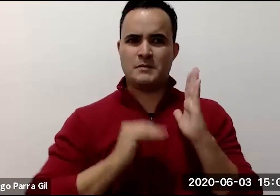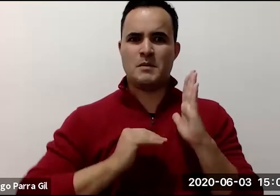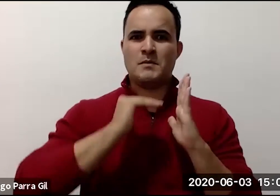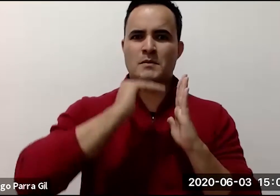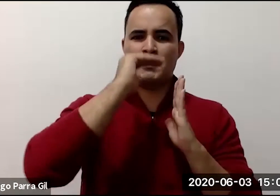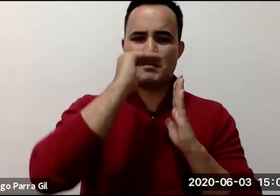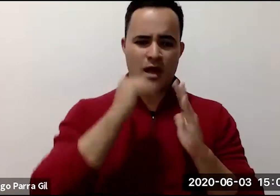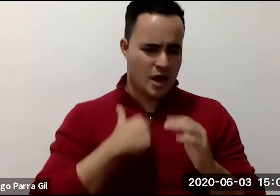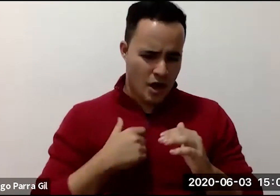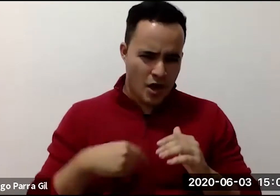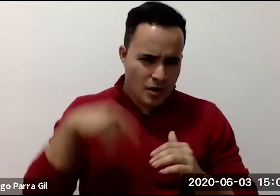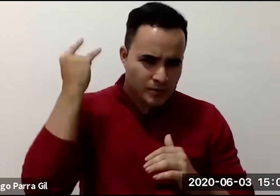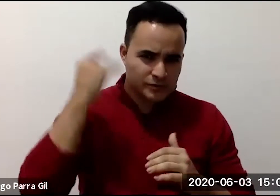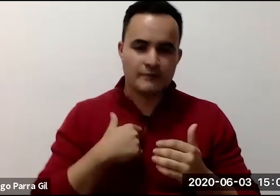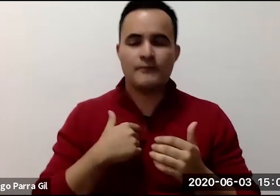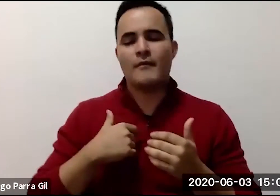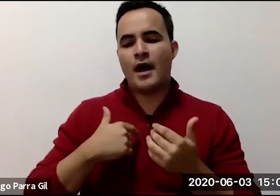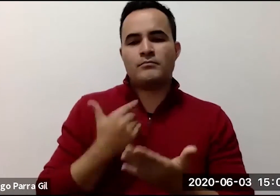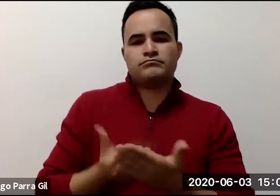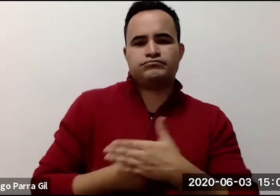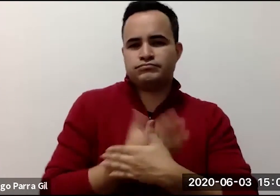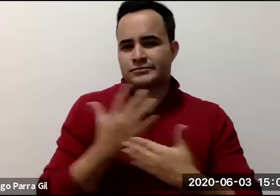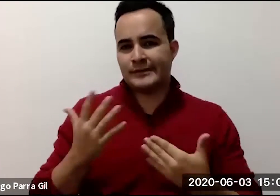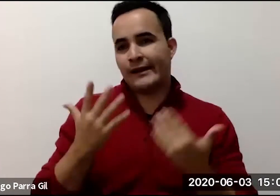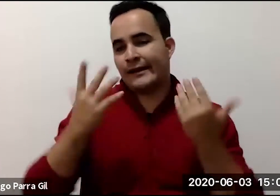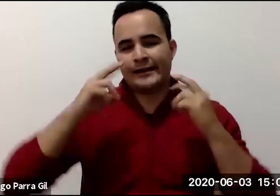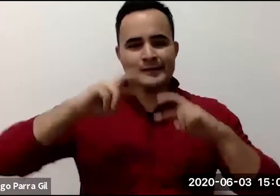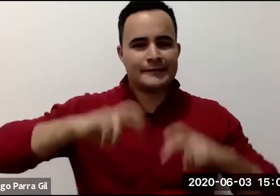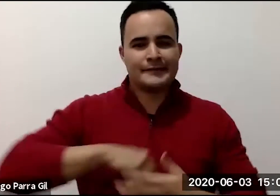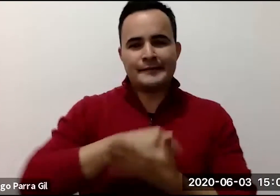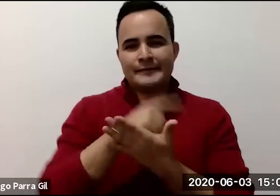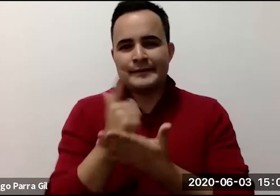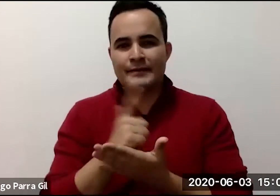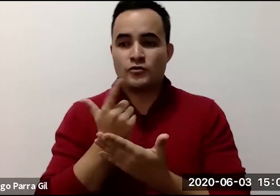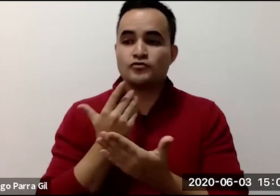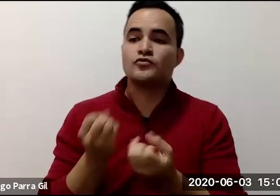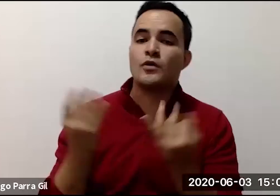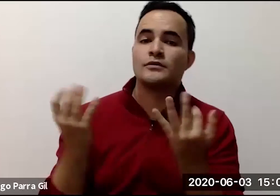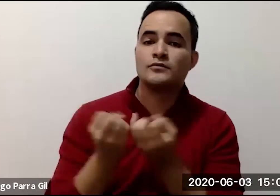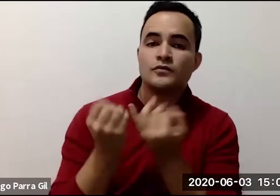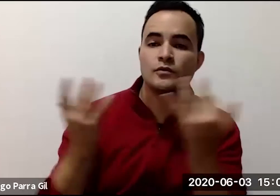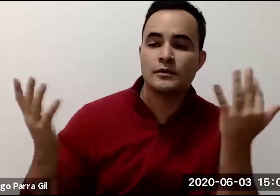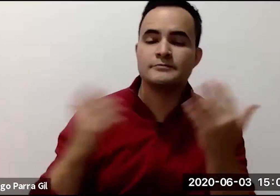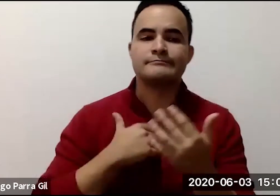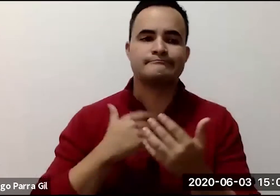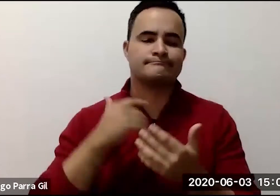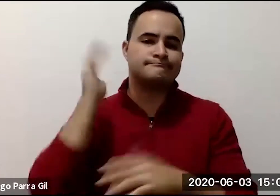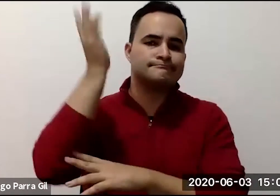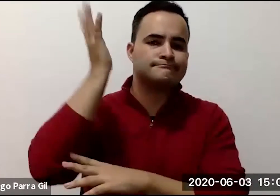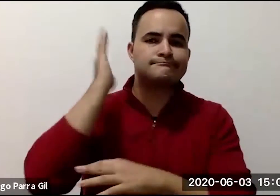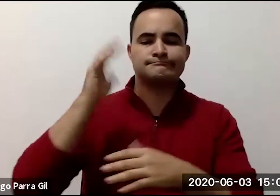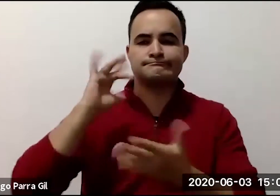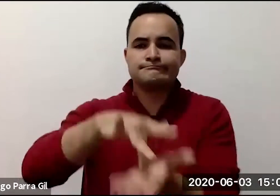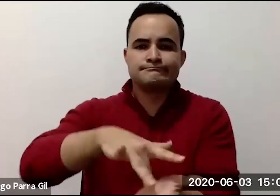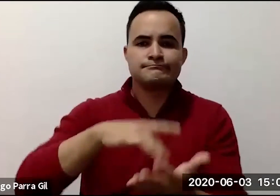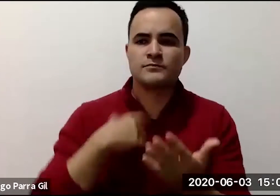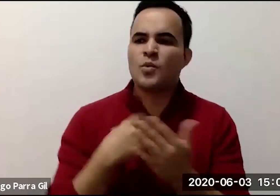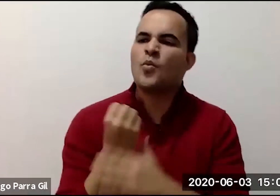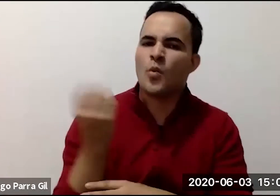sean estos investigaciones, libros, artículos, cantidad de citaciones, ponencias, que se verán